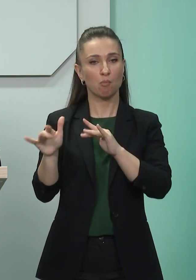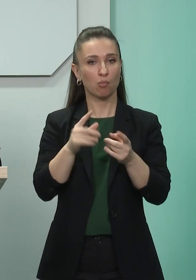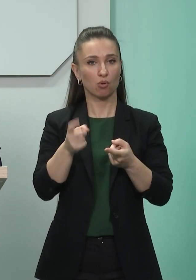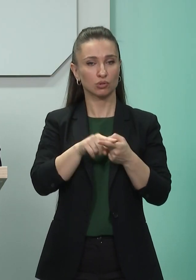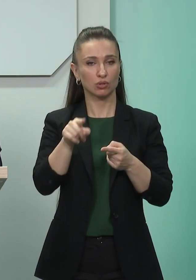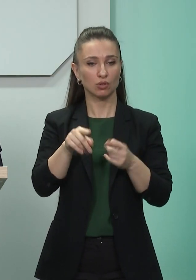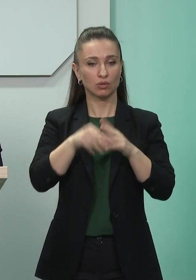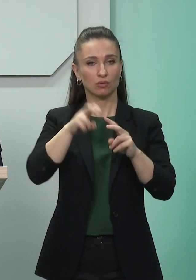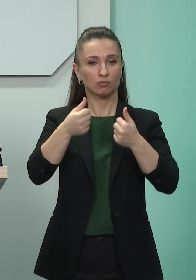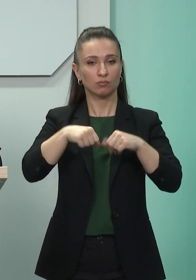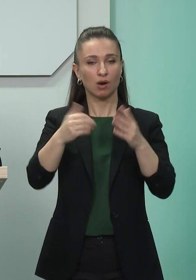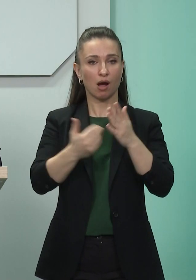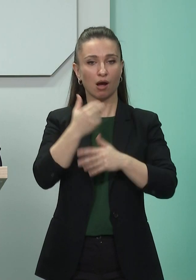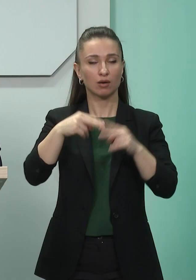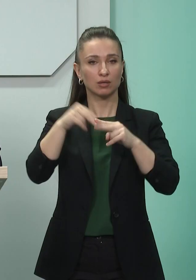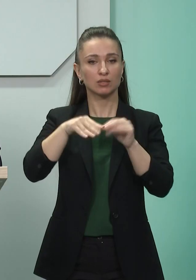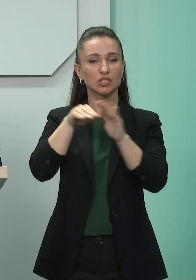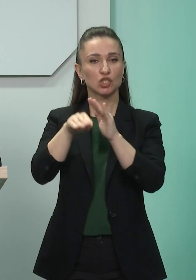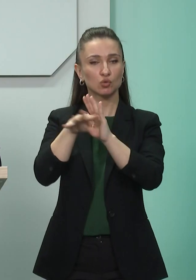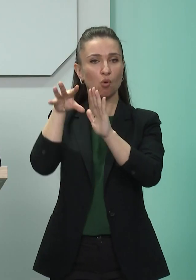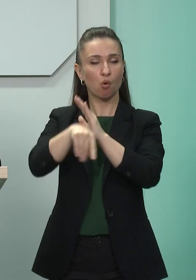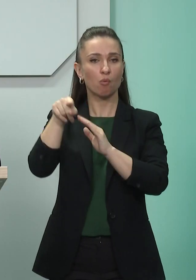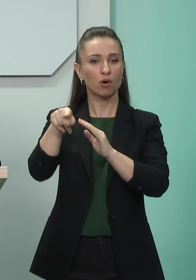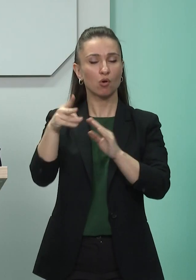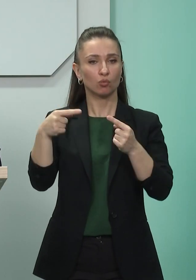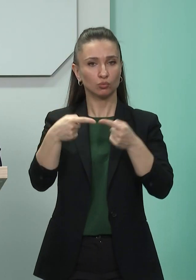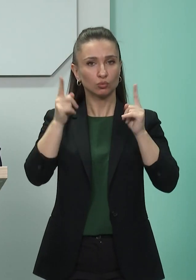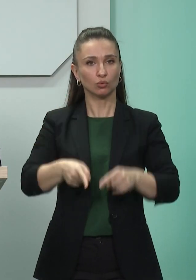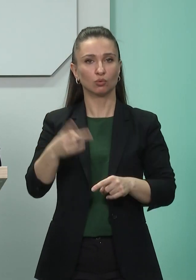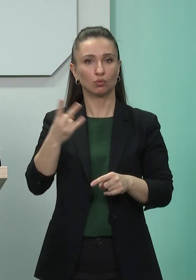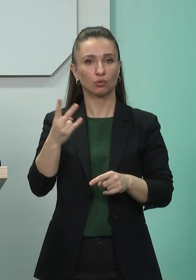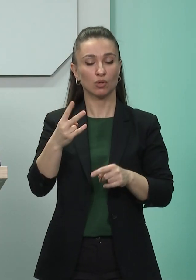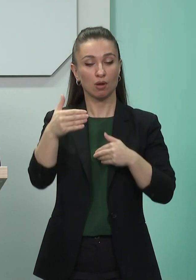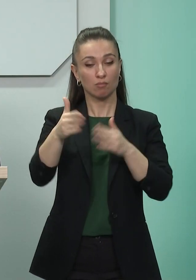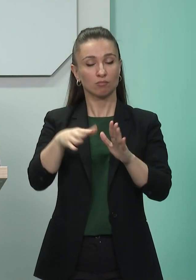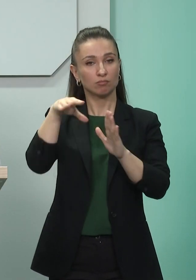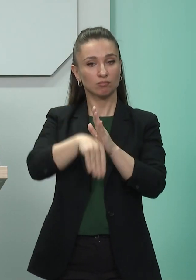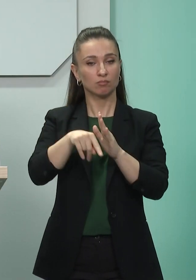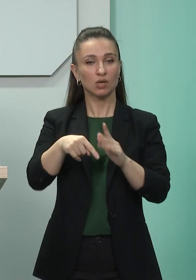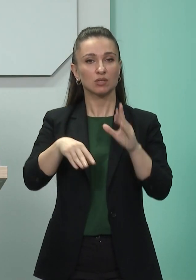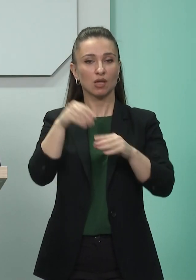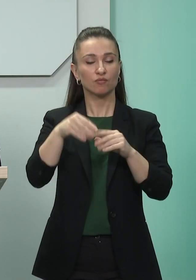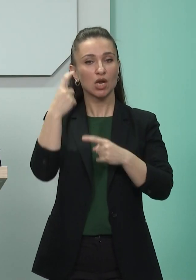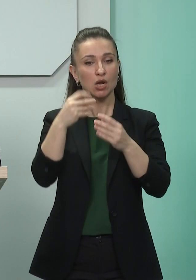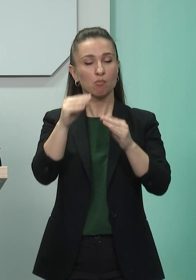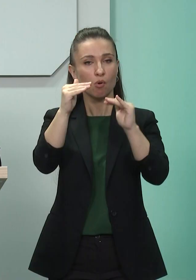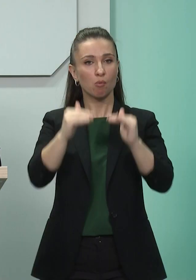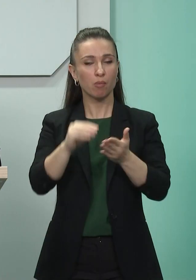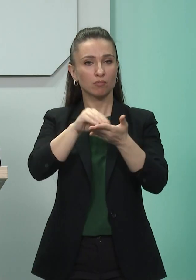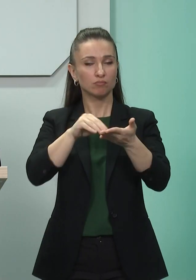პროცესს ცესკოს ახლა დაშენებულ სასაწყობო სივრცეში, რათა მოხდეს დადასტურება, რომ აპარატებში ასახული საარჩევნო